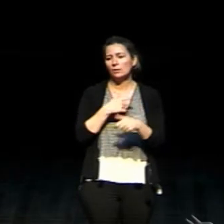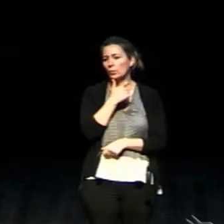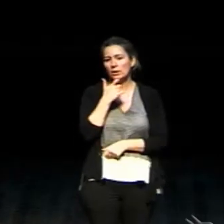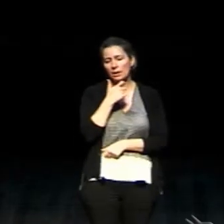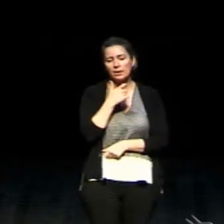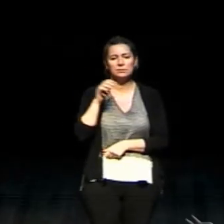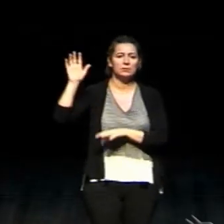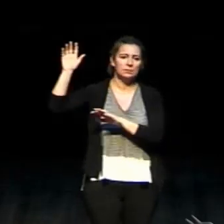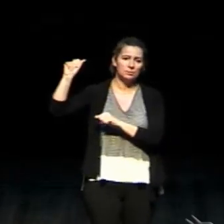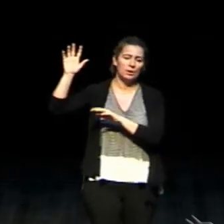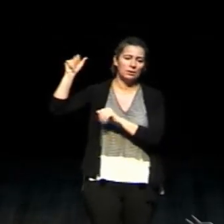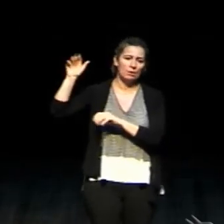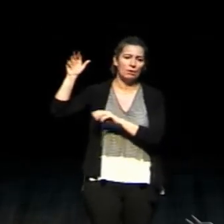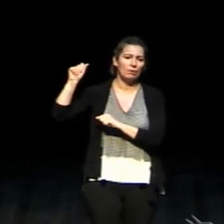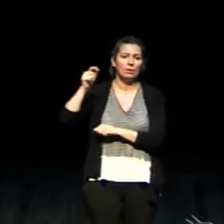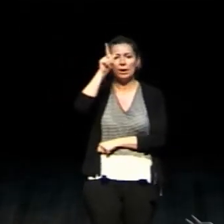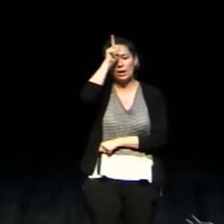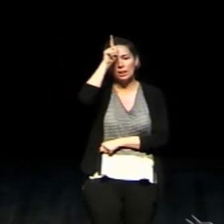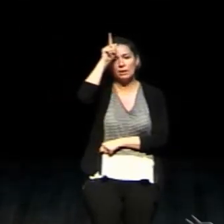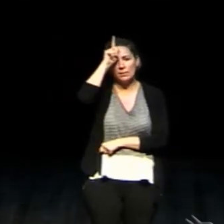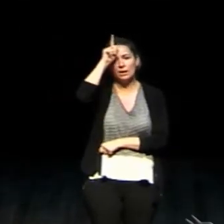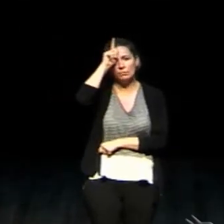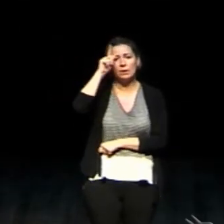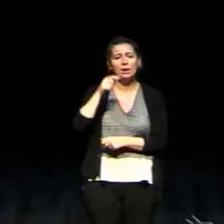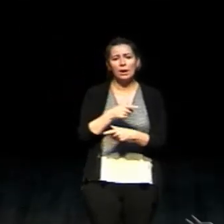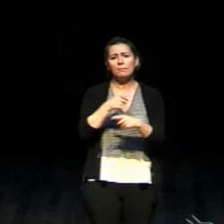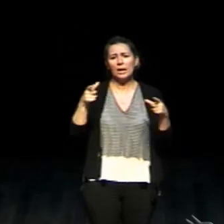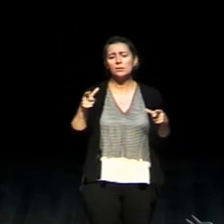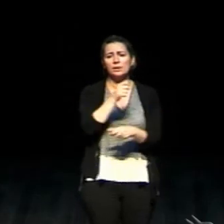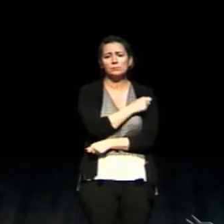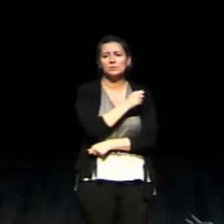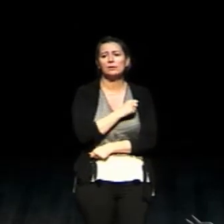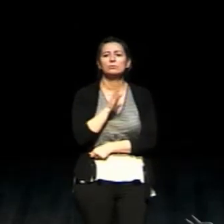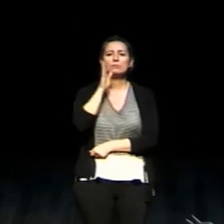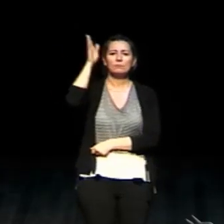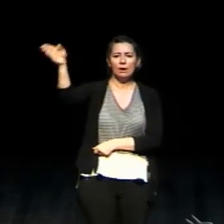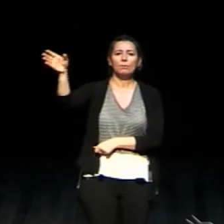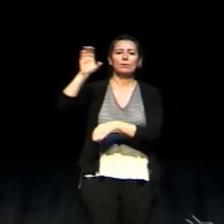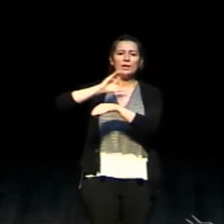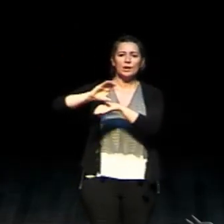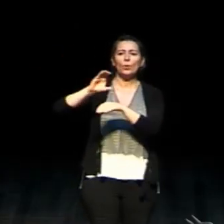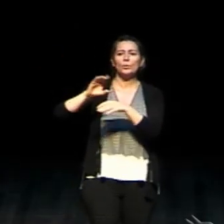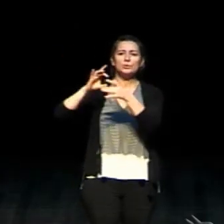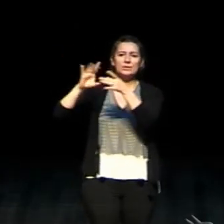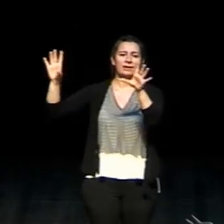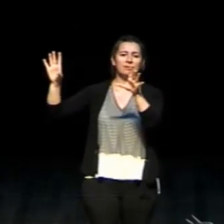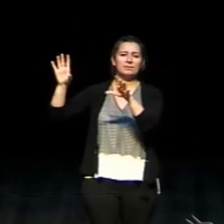gente tem os mesmos problemas que acontecem no Letras Libras, a gente tem também no curso de Letras e Outras